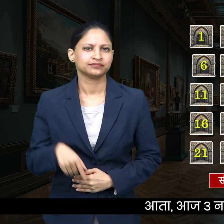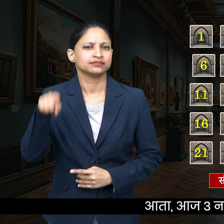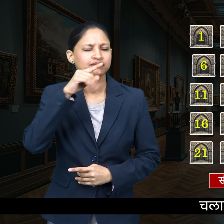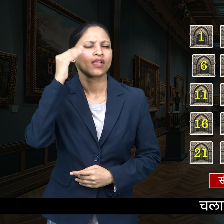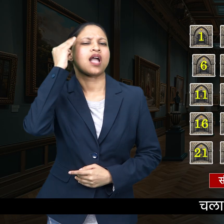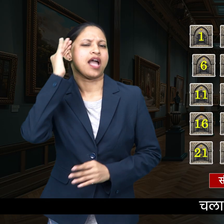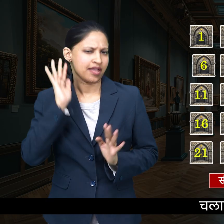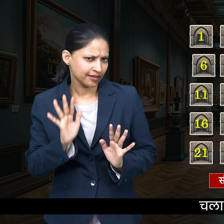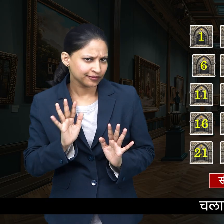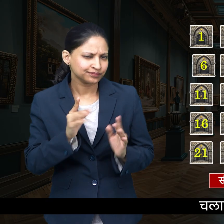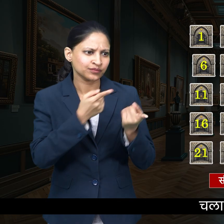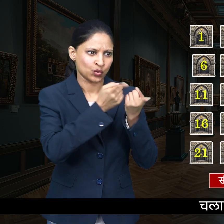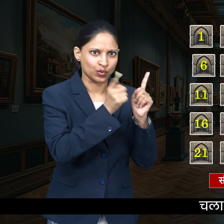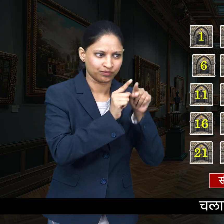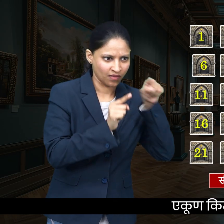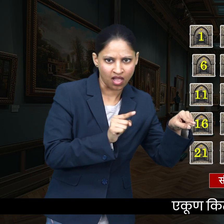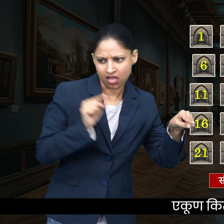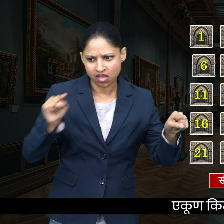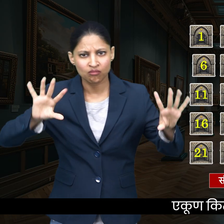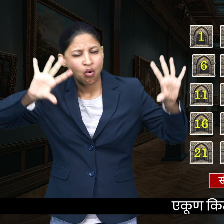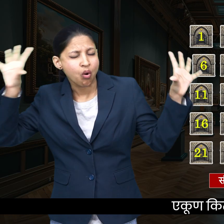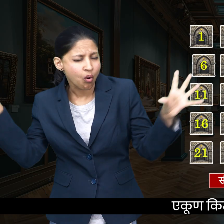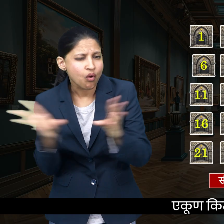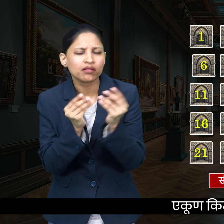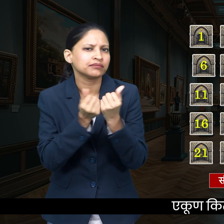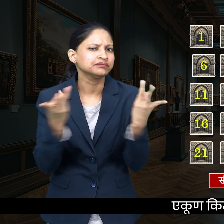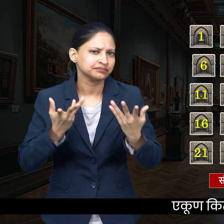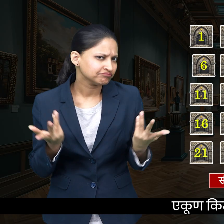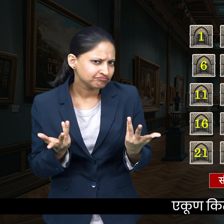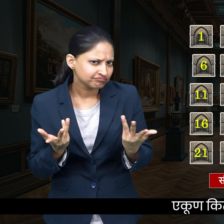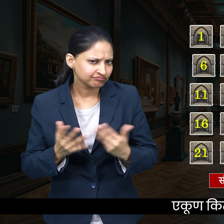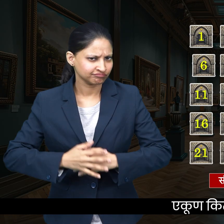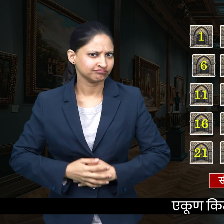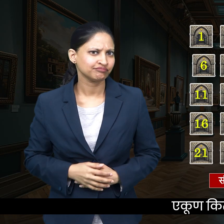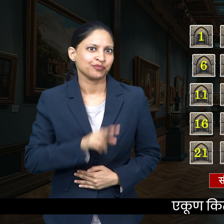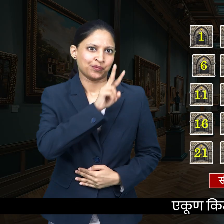आहेत. चला जाणून घेऊया एकूण किती खोल्या असतील.